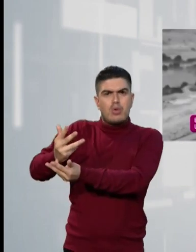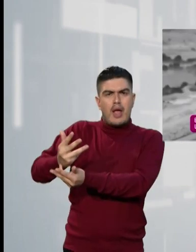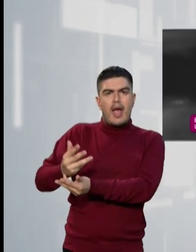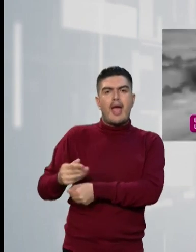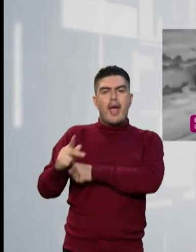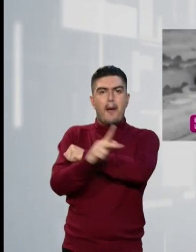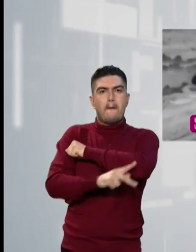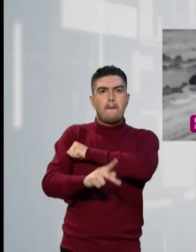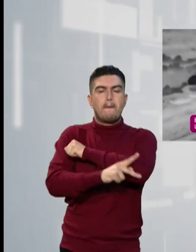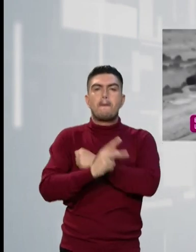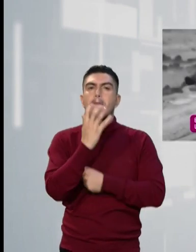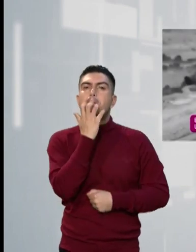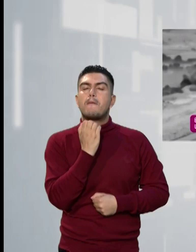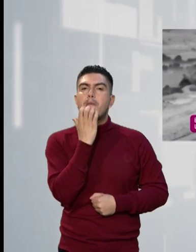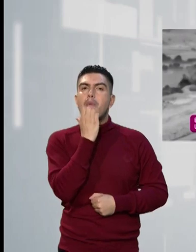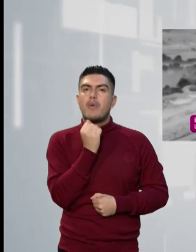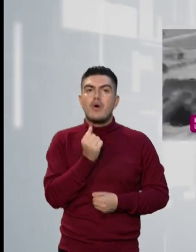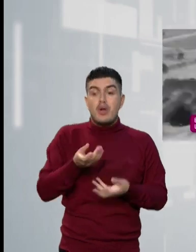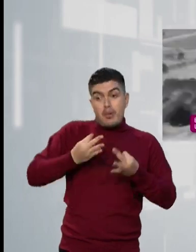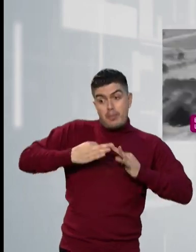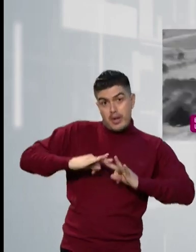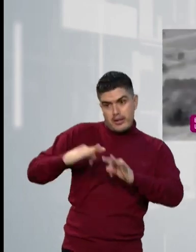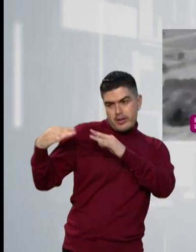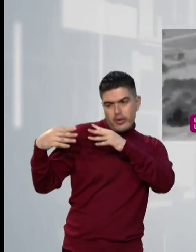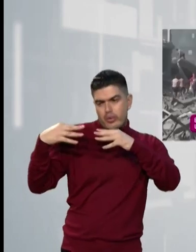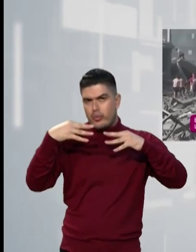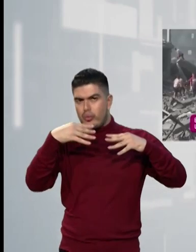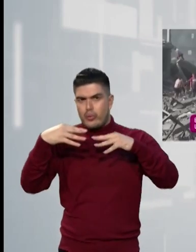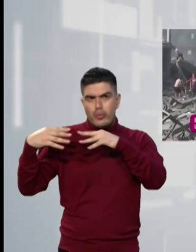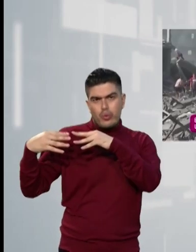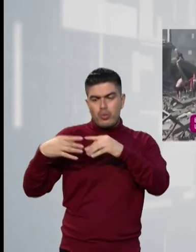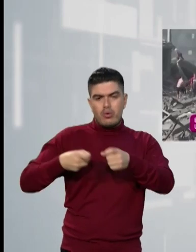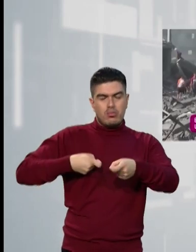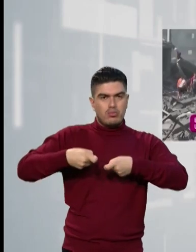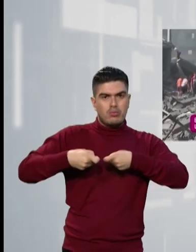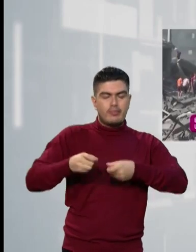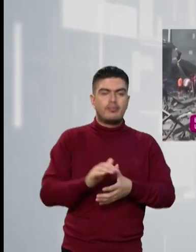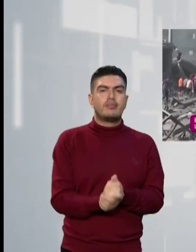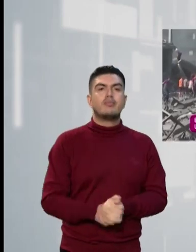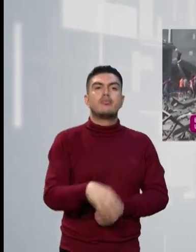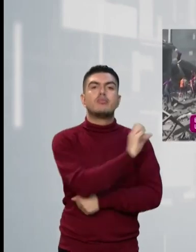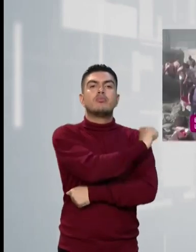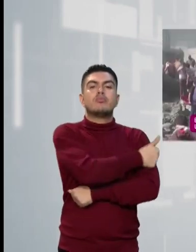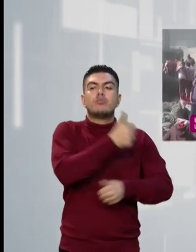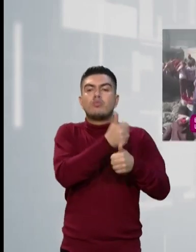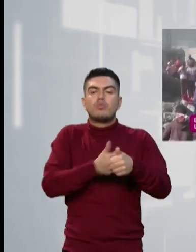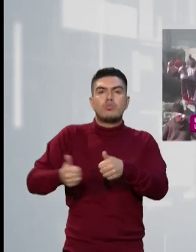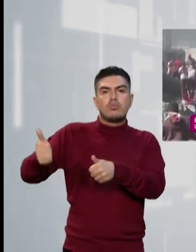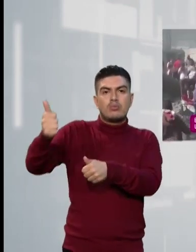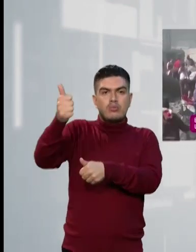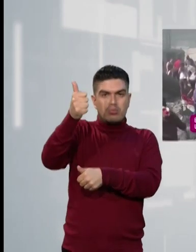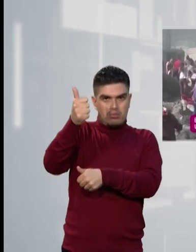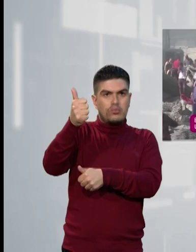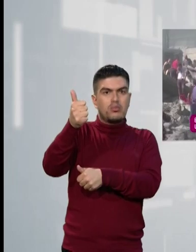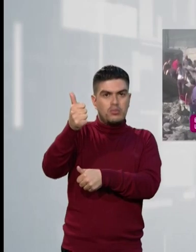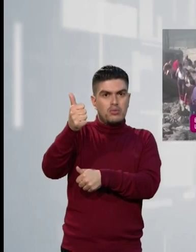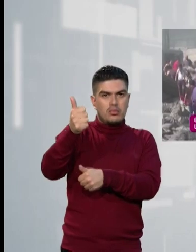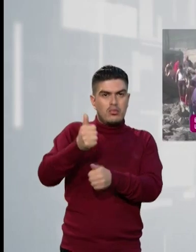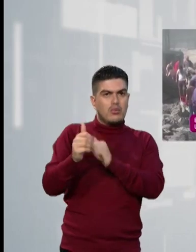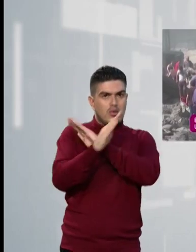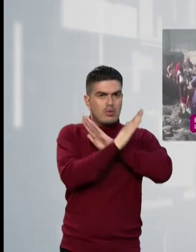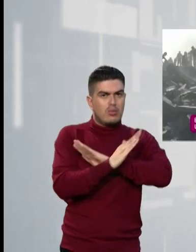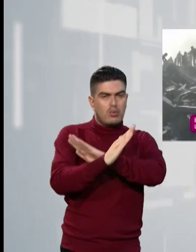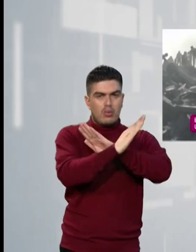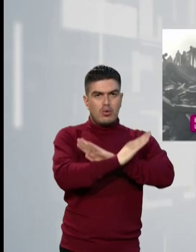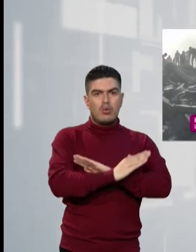entre Israel y el grupo islamista palestino hamad El portavoz del pentágono el general de brigada pat Rider precisó En una